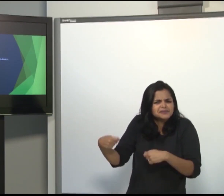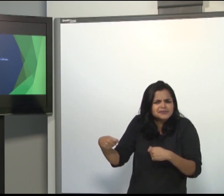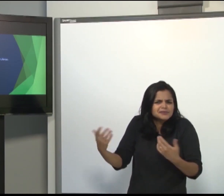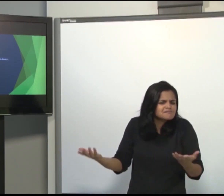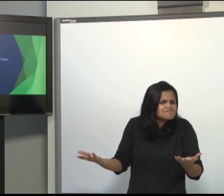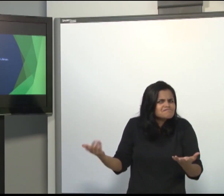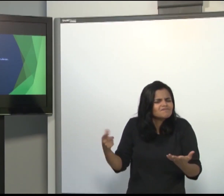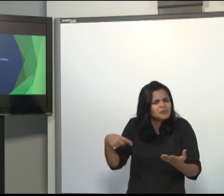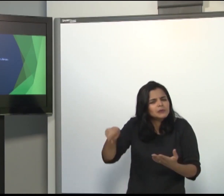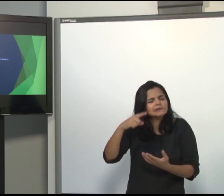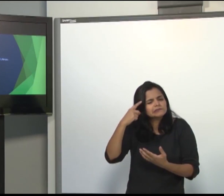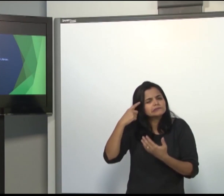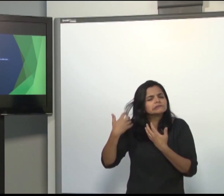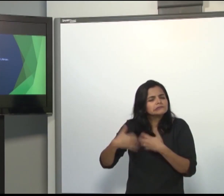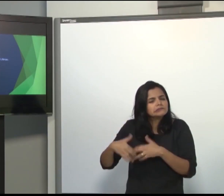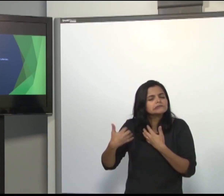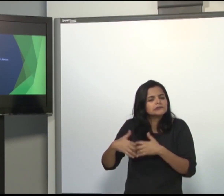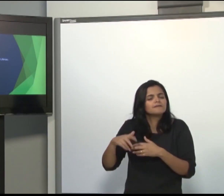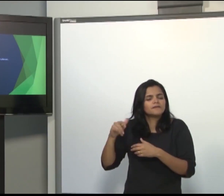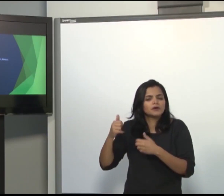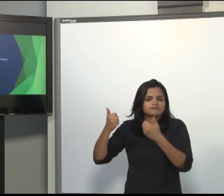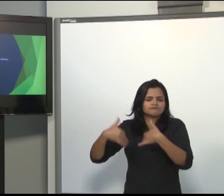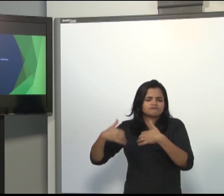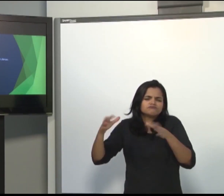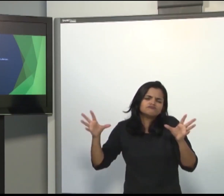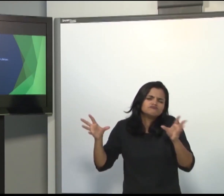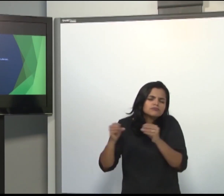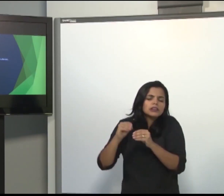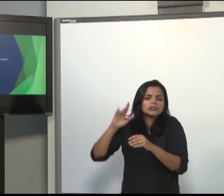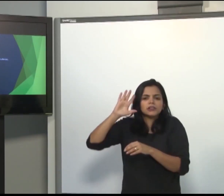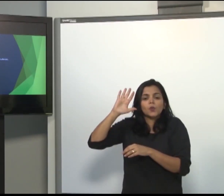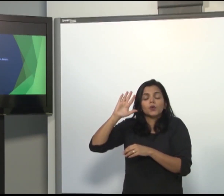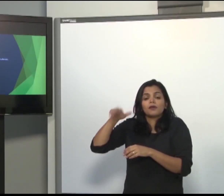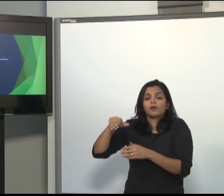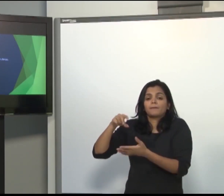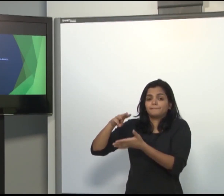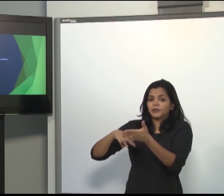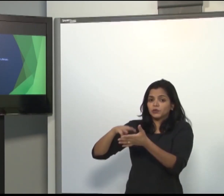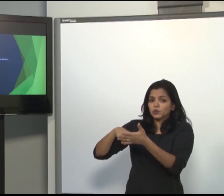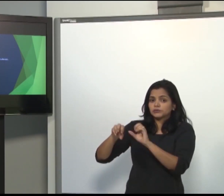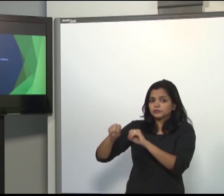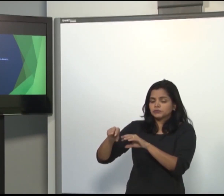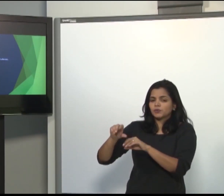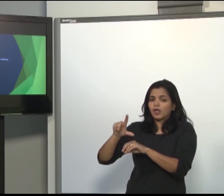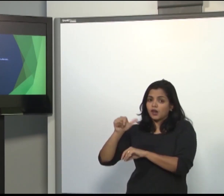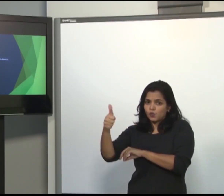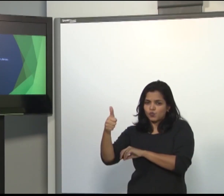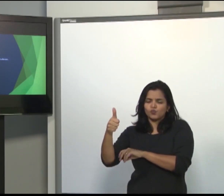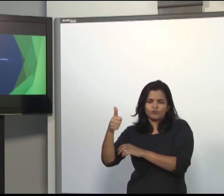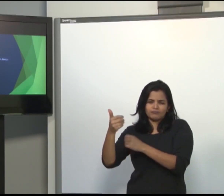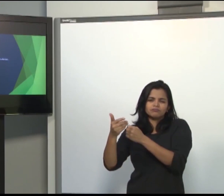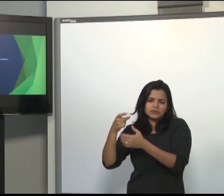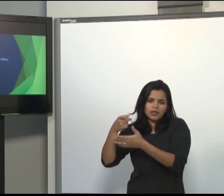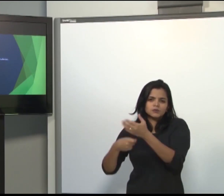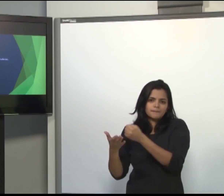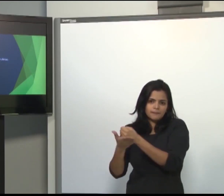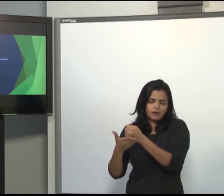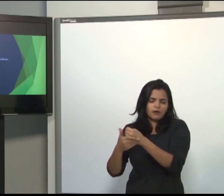tenho que refletir isso. Então, eu preciso pensar. Qual teoria, qual metodologia para o ensino da